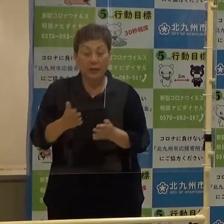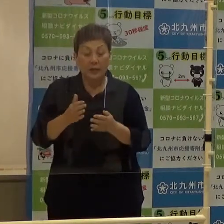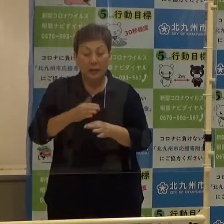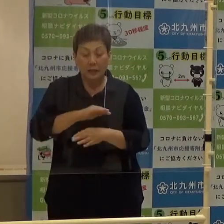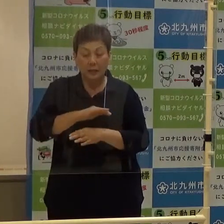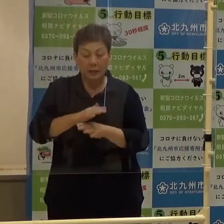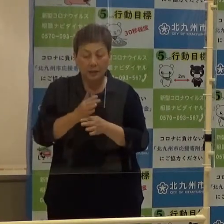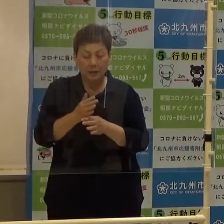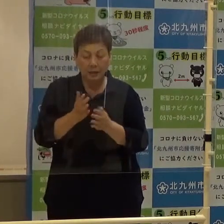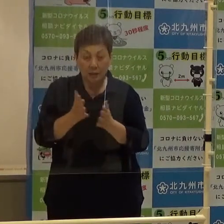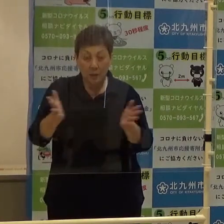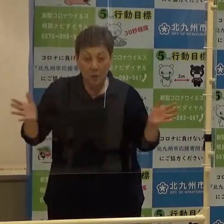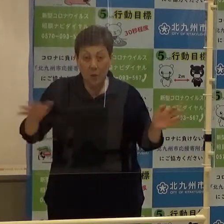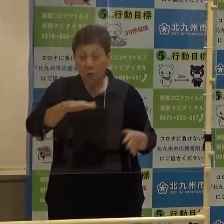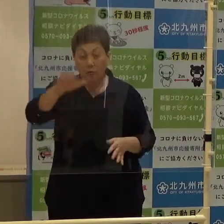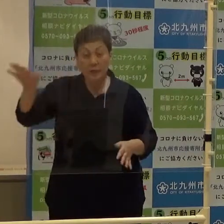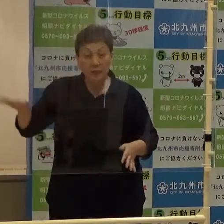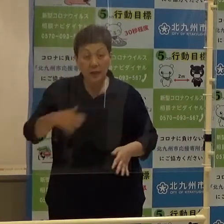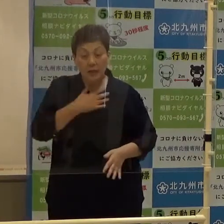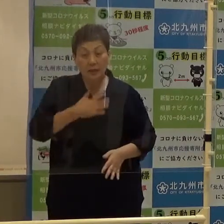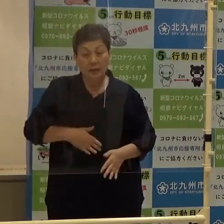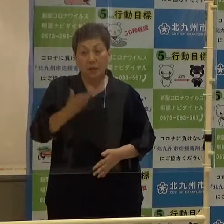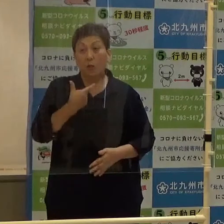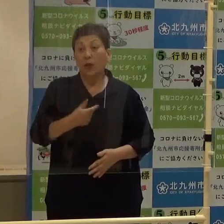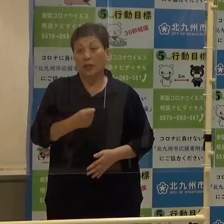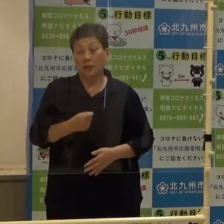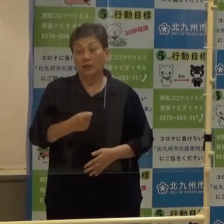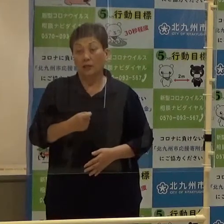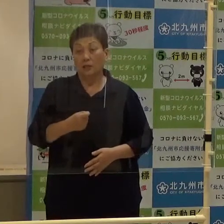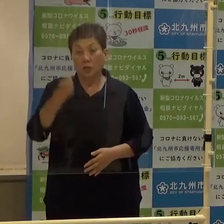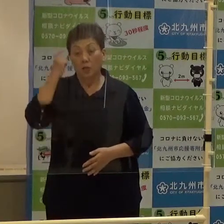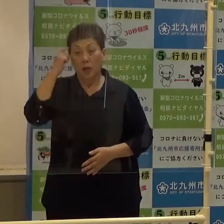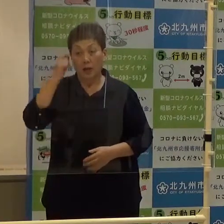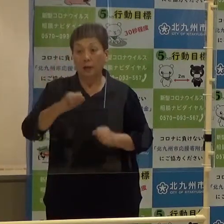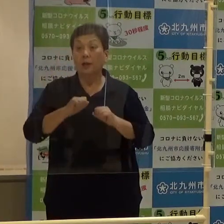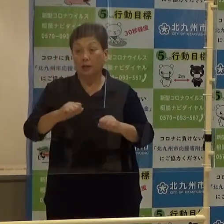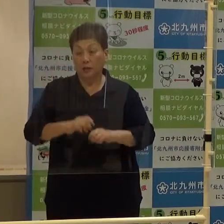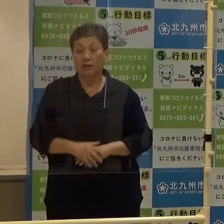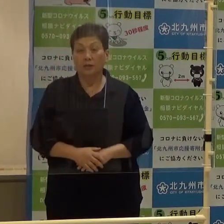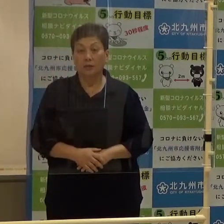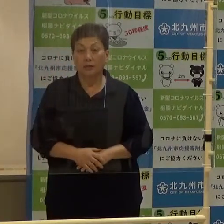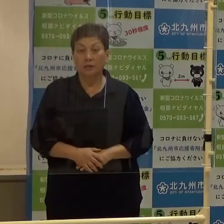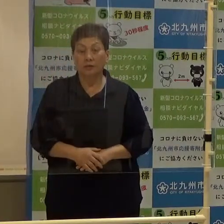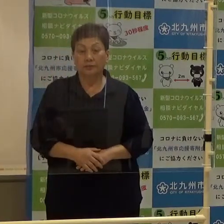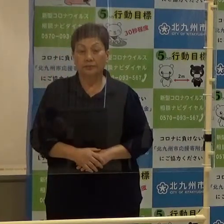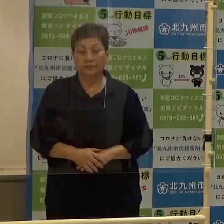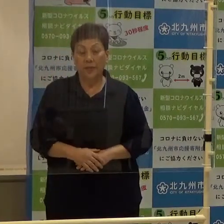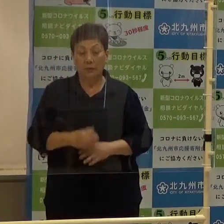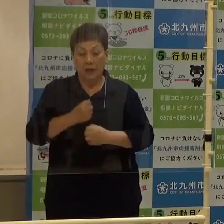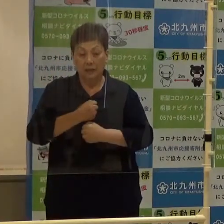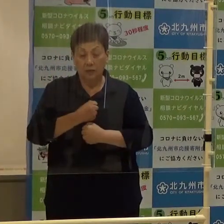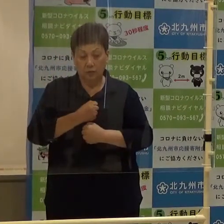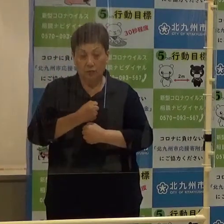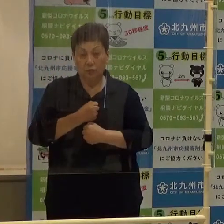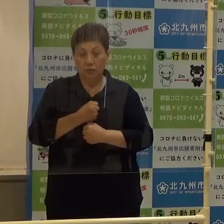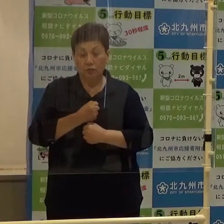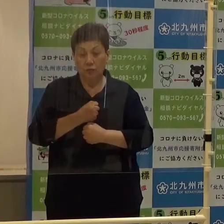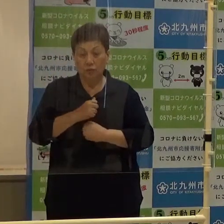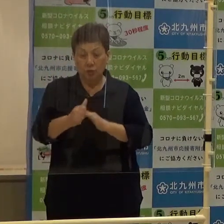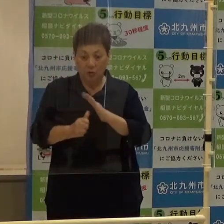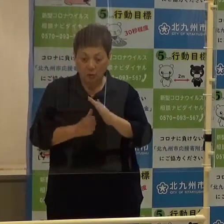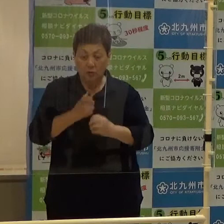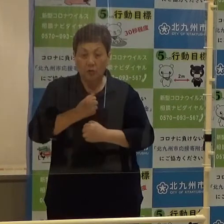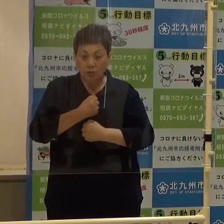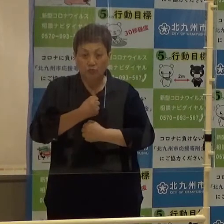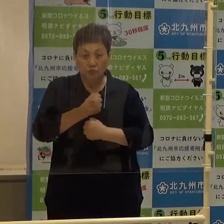にそういうことをやっていただきたいということでやらせていただいております。で、あとは今自粛警察とかですね、まあ、そういう言葉もあ